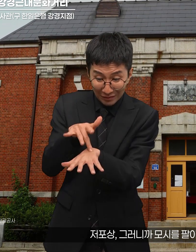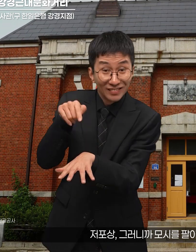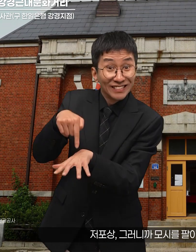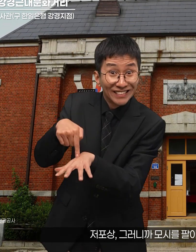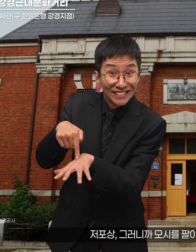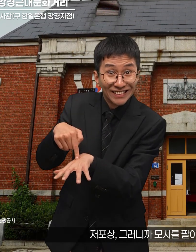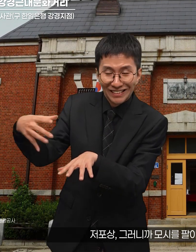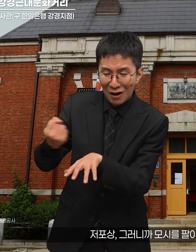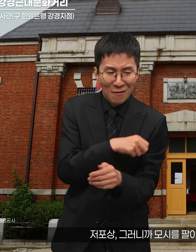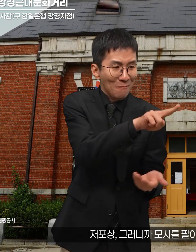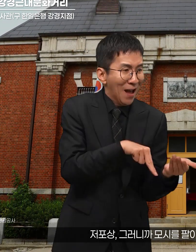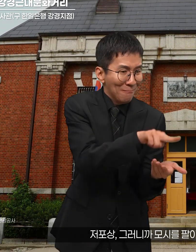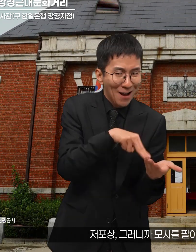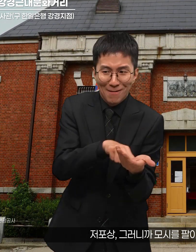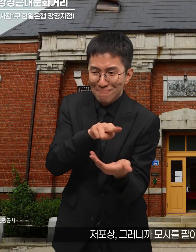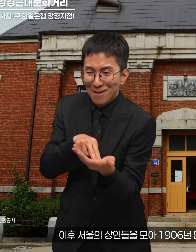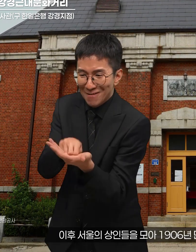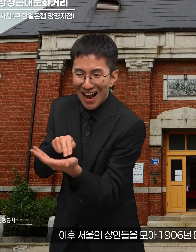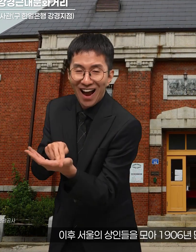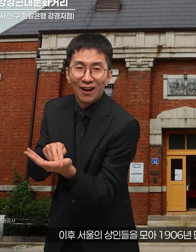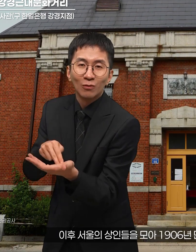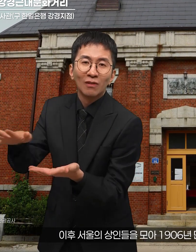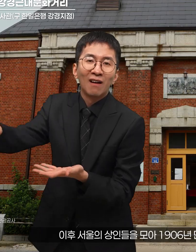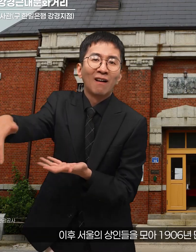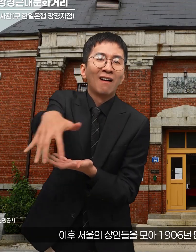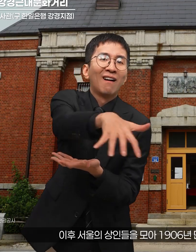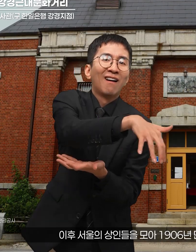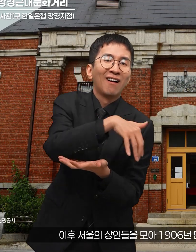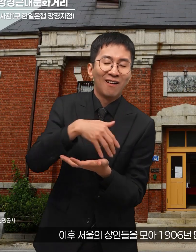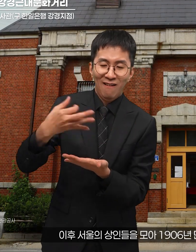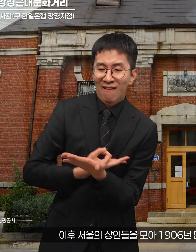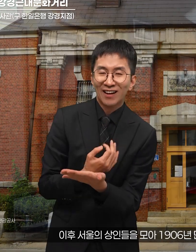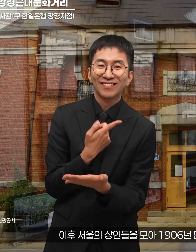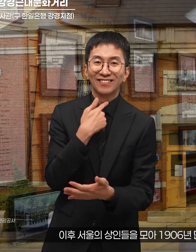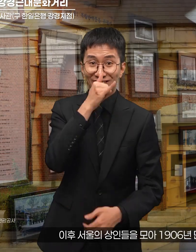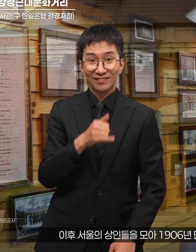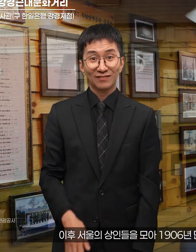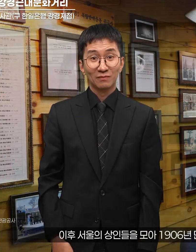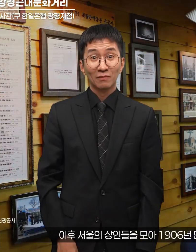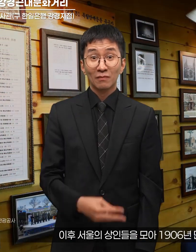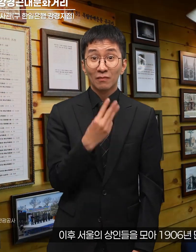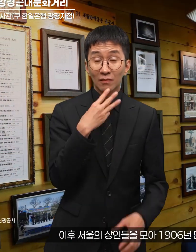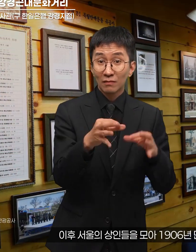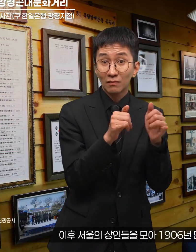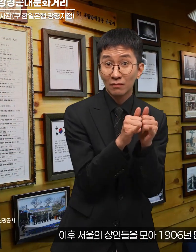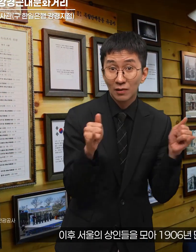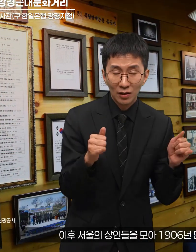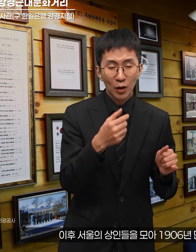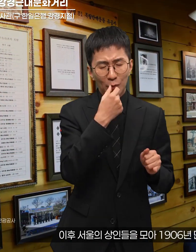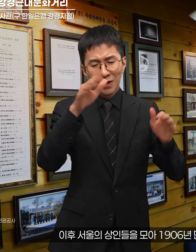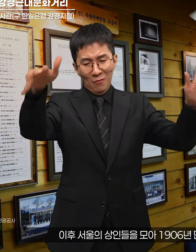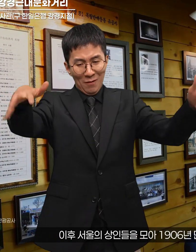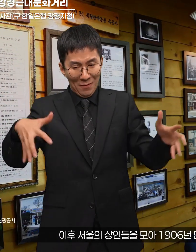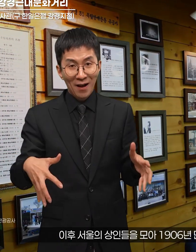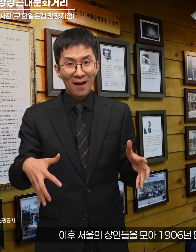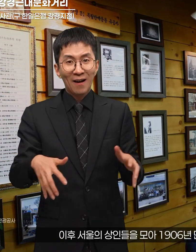부자가 되었는데요. 이후 서울의 상인들을 모아 1906년 만든 것이 바로